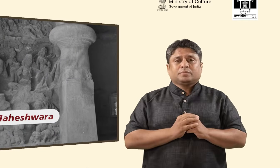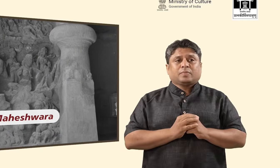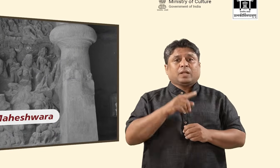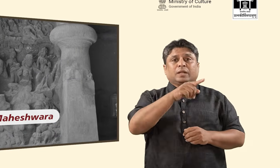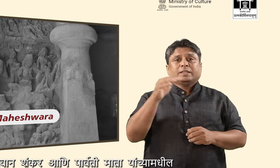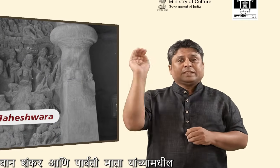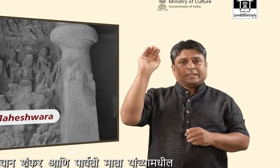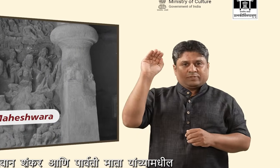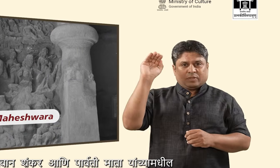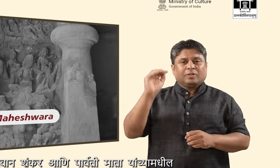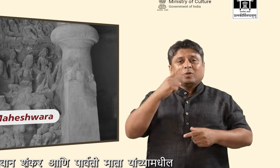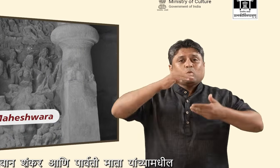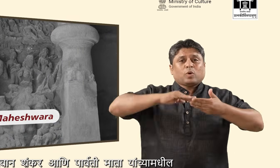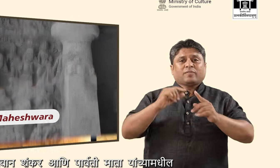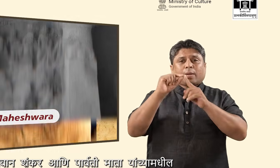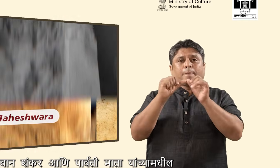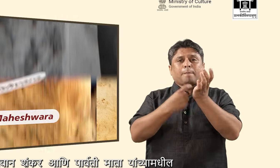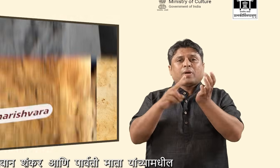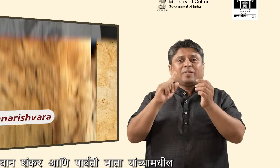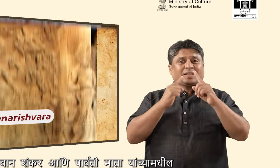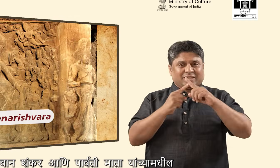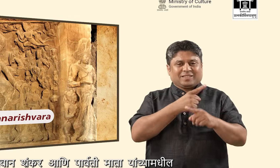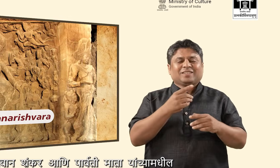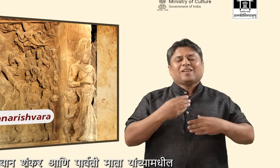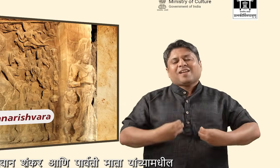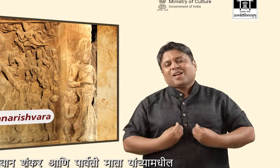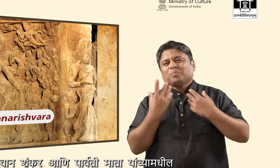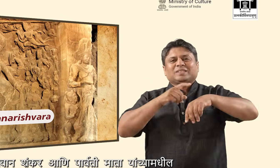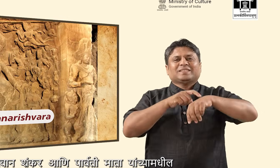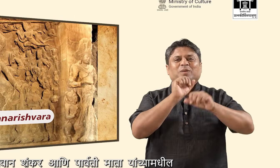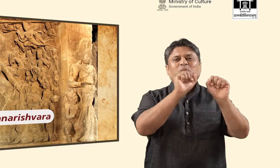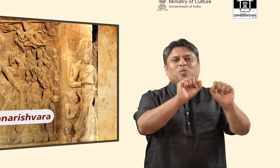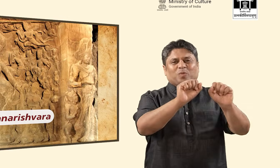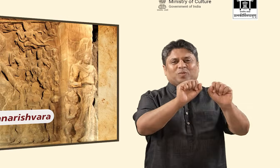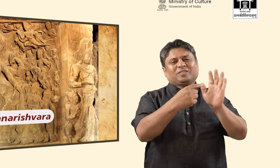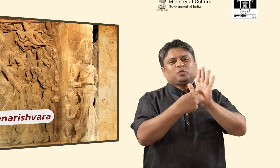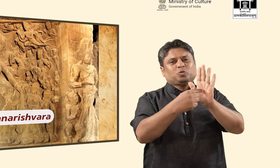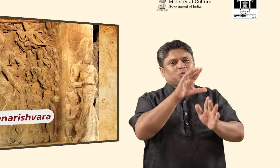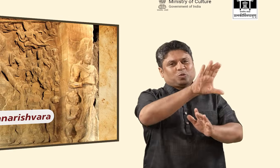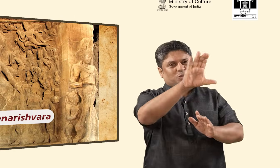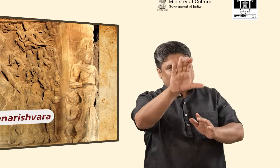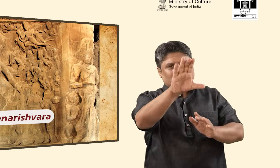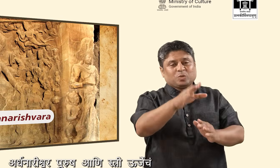महेश्वर, भगवान शंकर आणि पार्वती माता यांच्यामधील खेळकर संवाद,